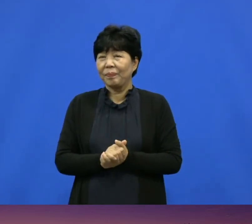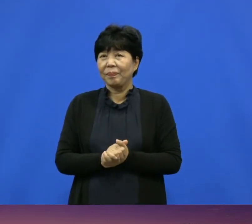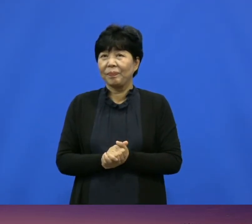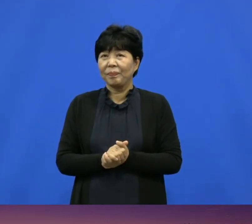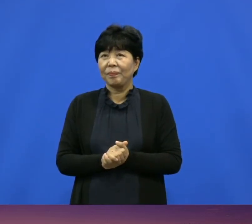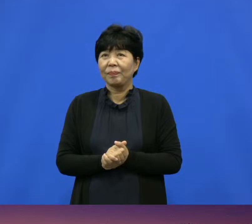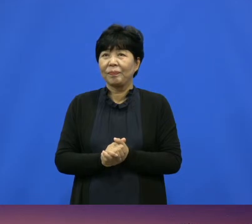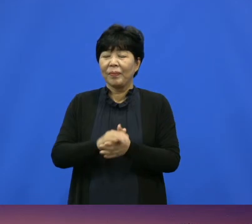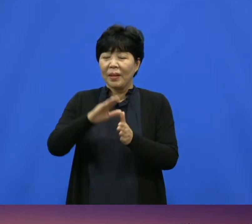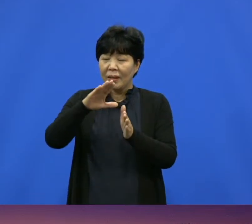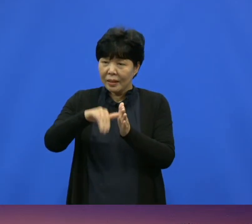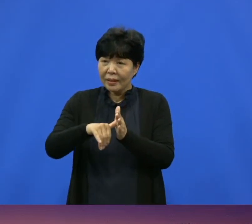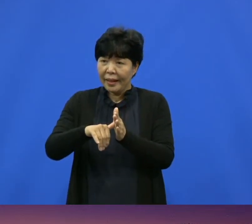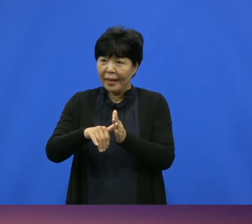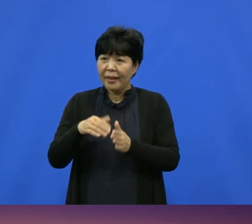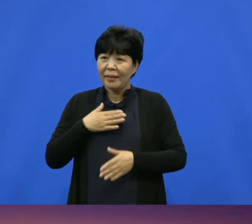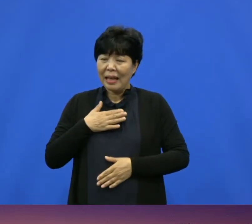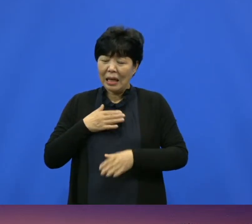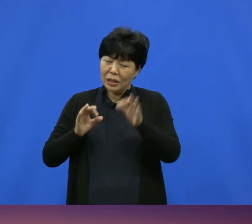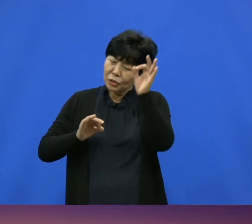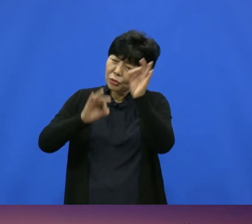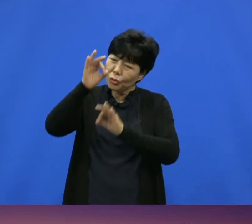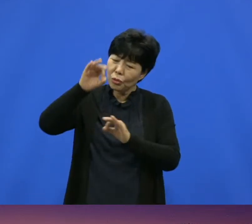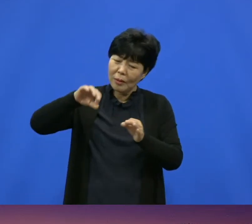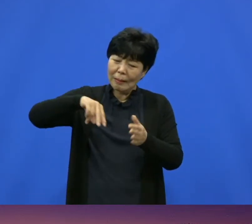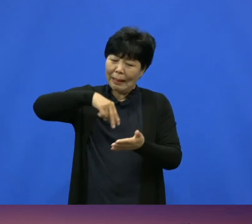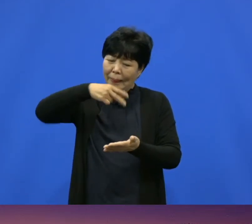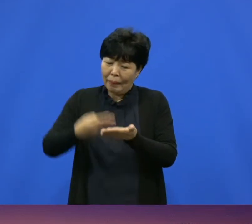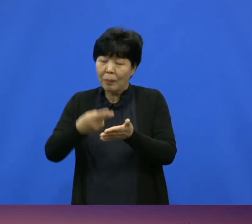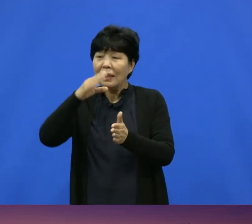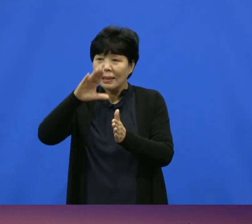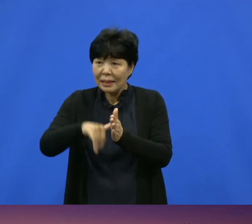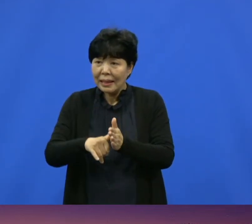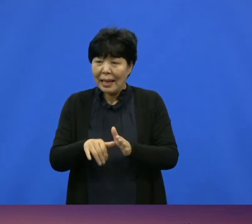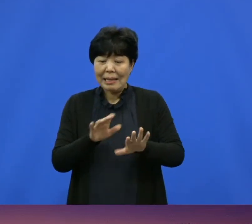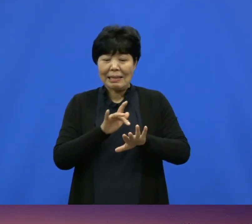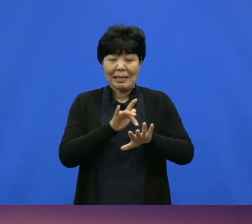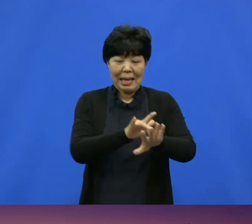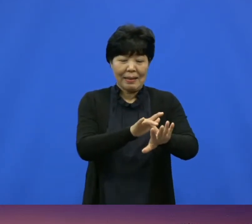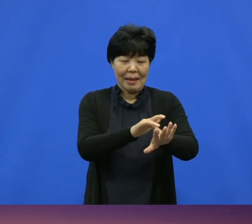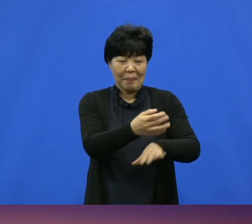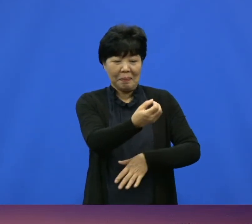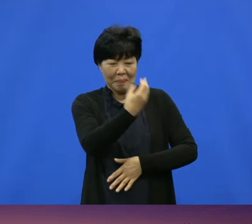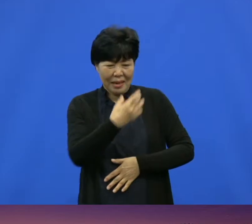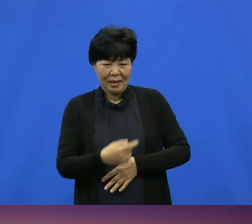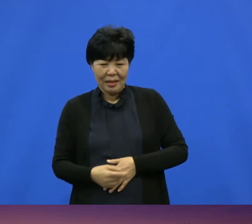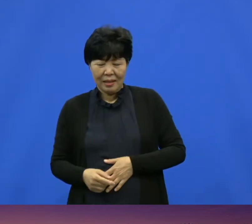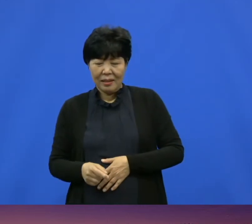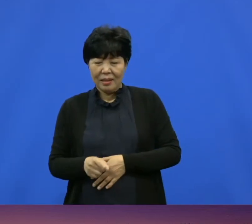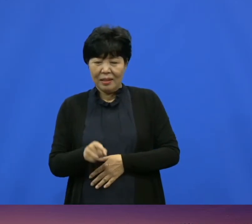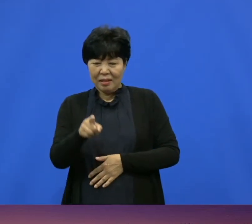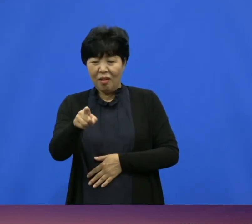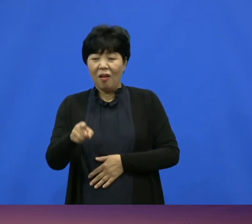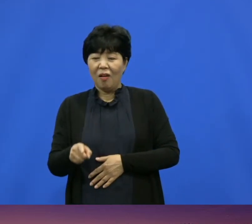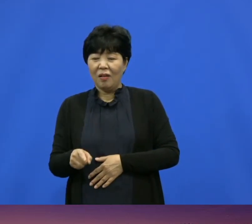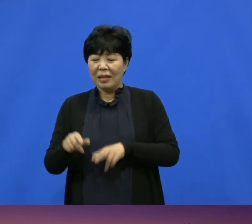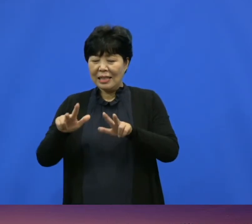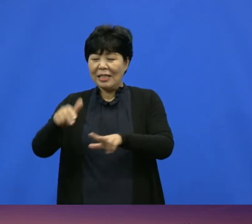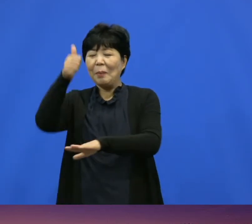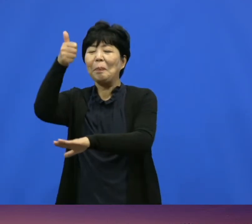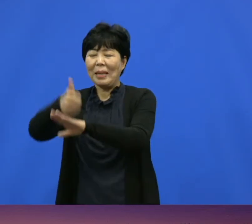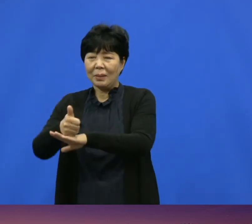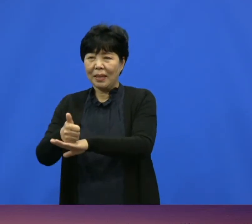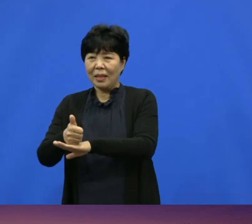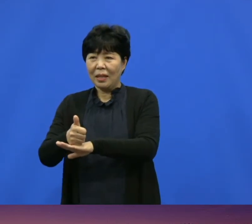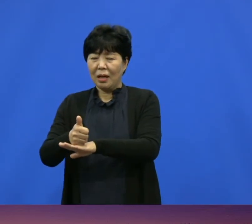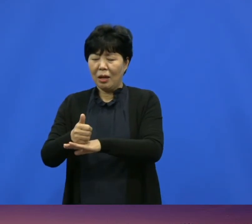그때 여러분, 우리가 실수하고 넘어질 때 마귀가 달려들어요. 너 끝이야. 절망감에 사로잡히게 하고 두려움에 사로잡히게